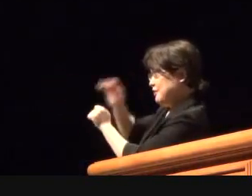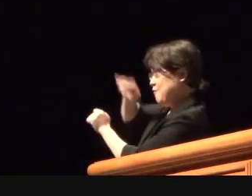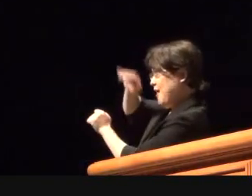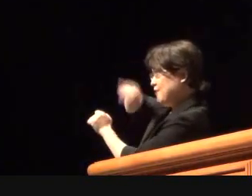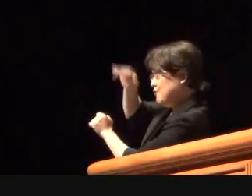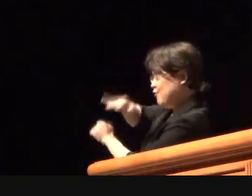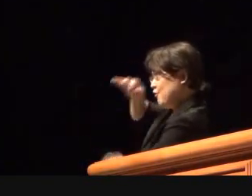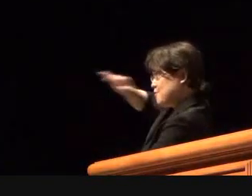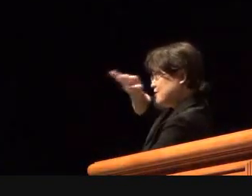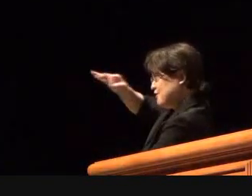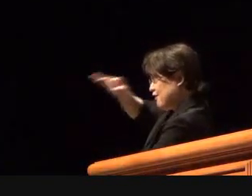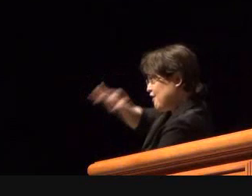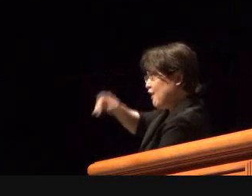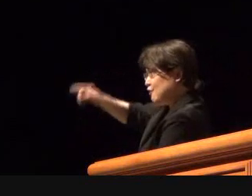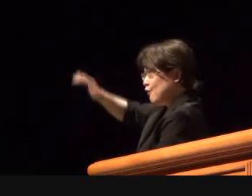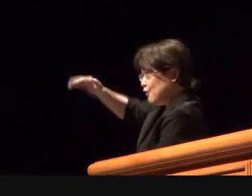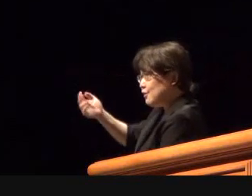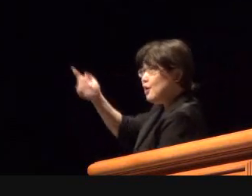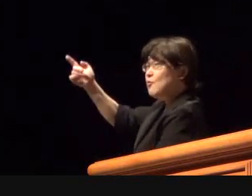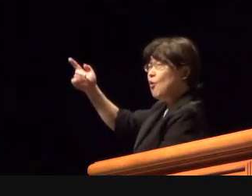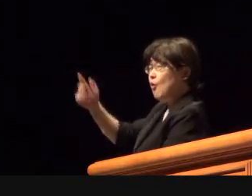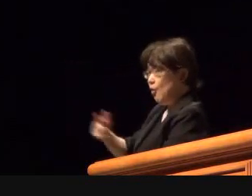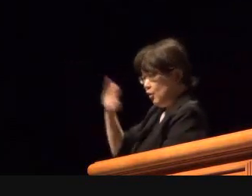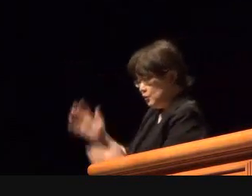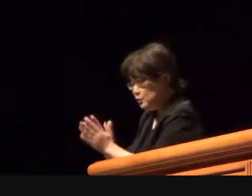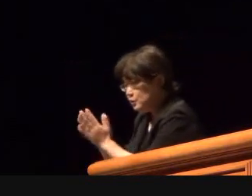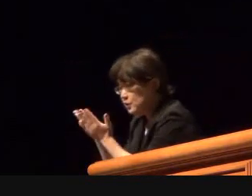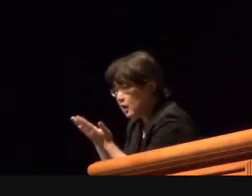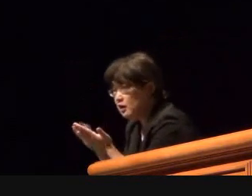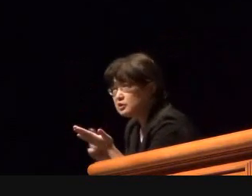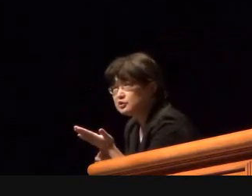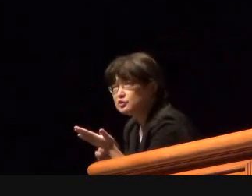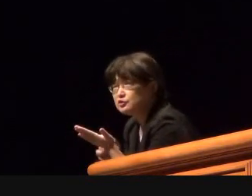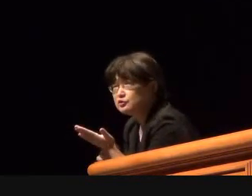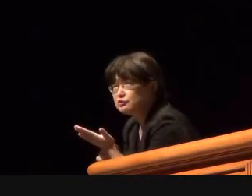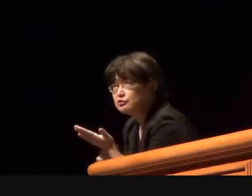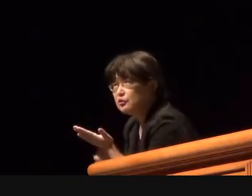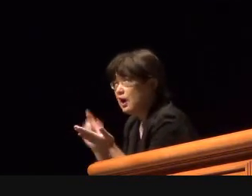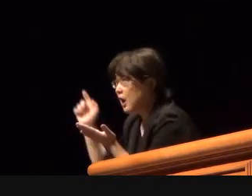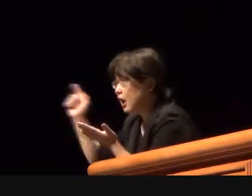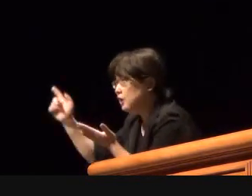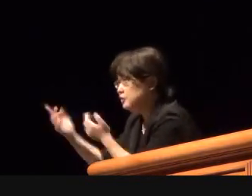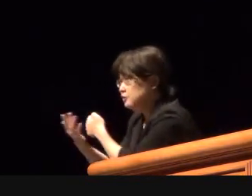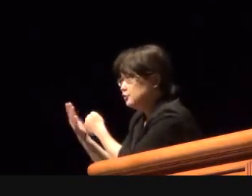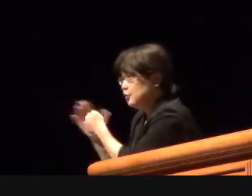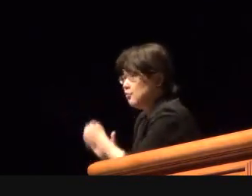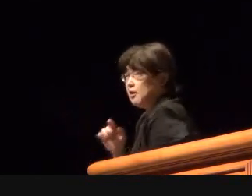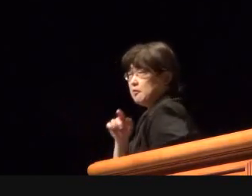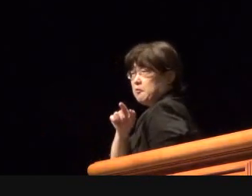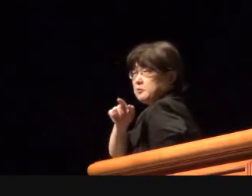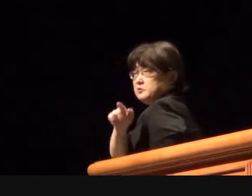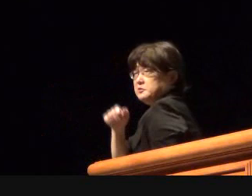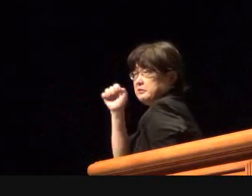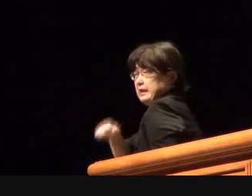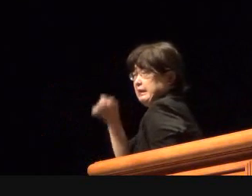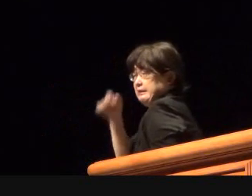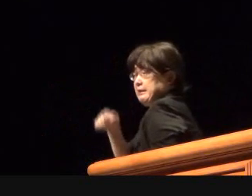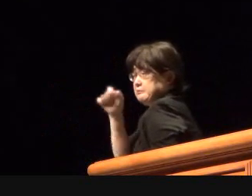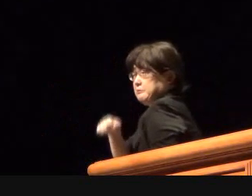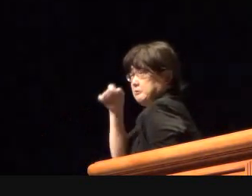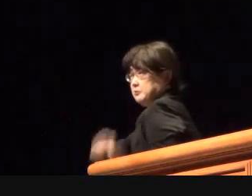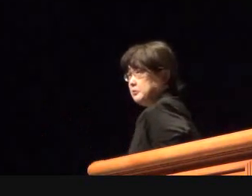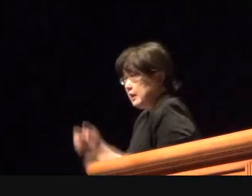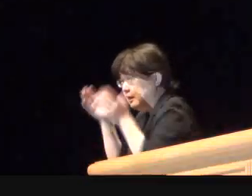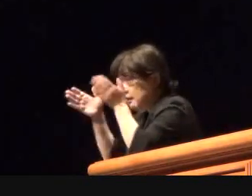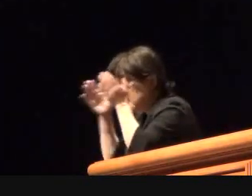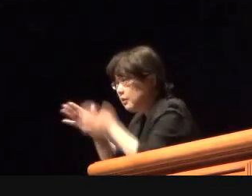部見つけてやるよ。でも週刊誌のほとんどはあっち側を守りこっち側を叩くことにこんなに